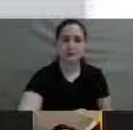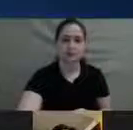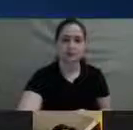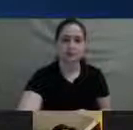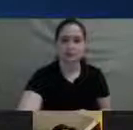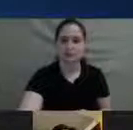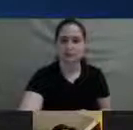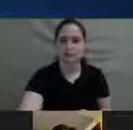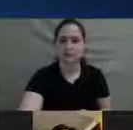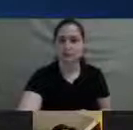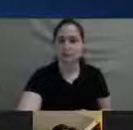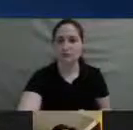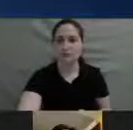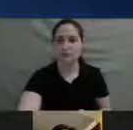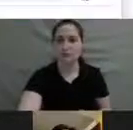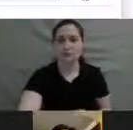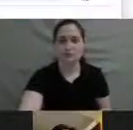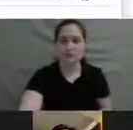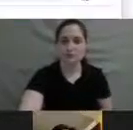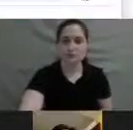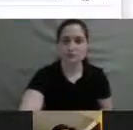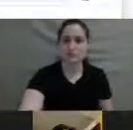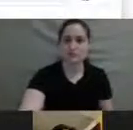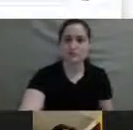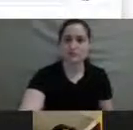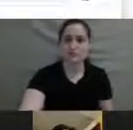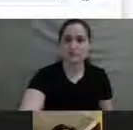Vamos a ver, ahí tenemos las instituciones.